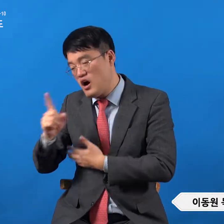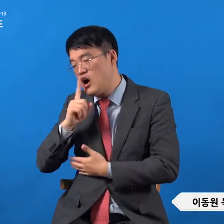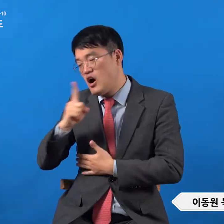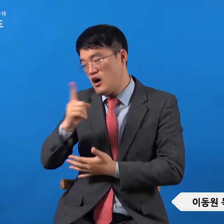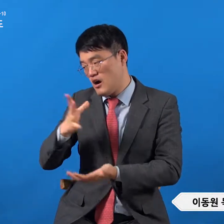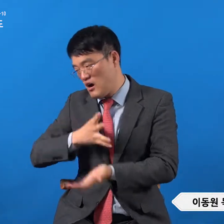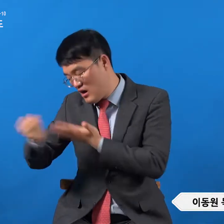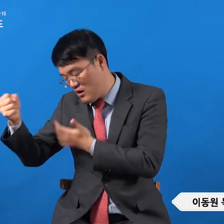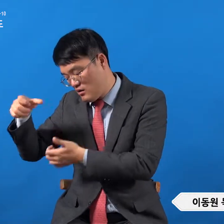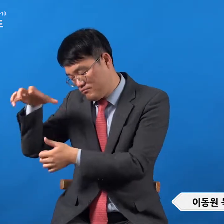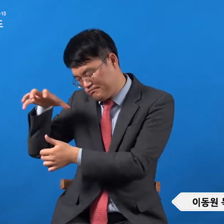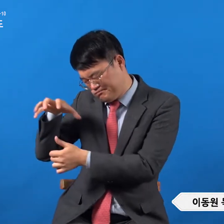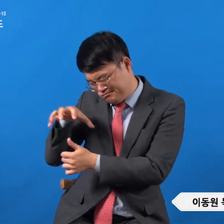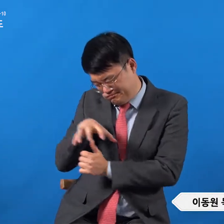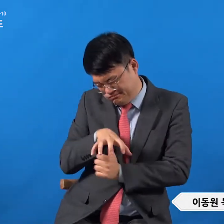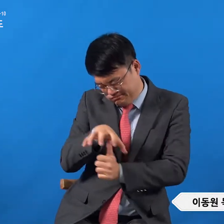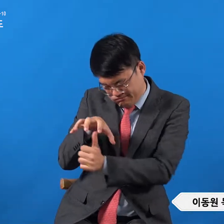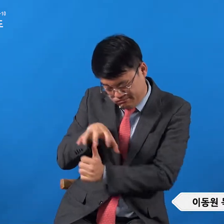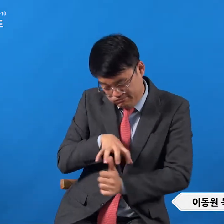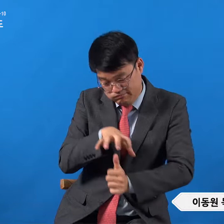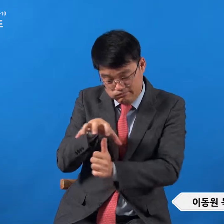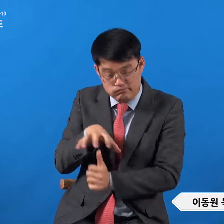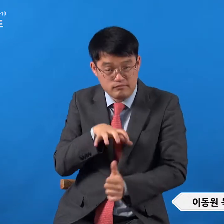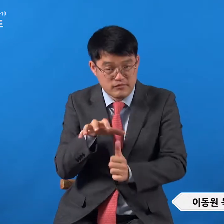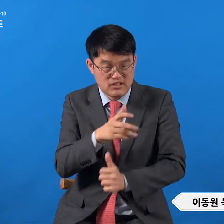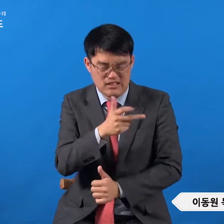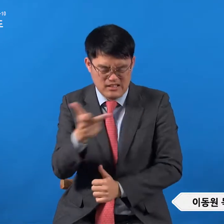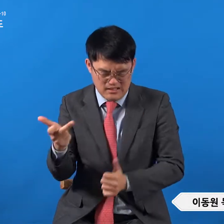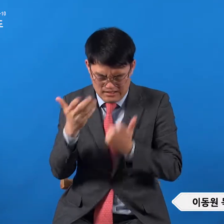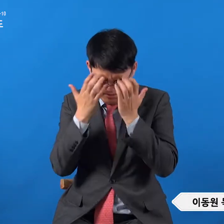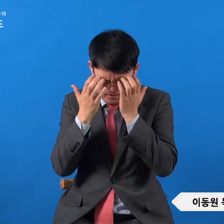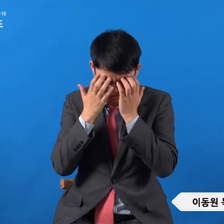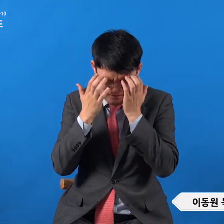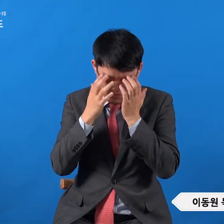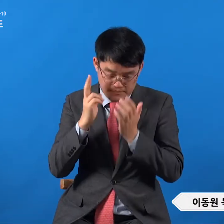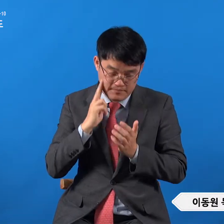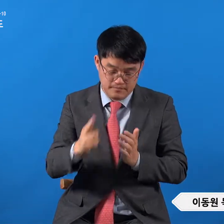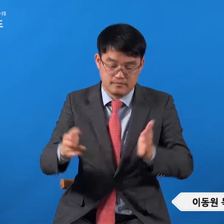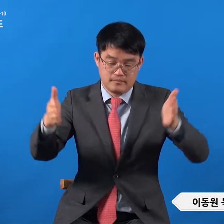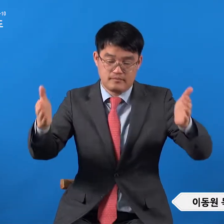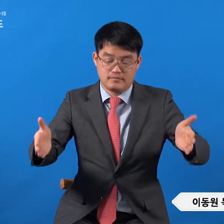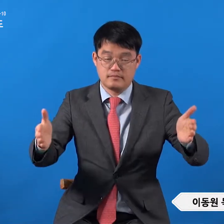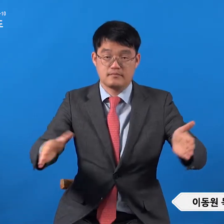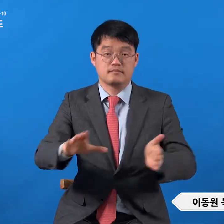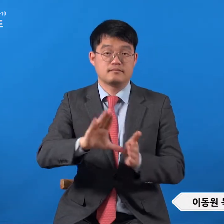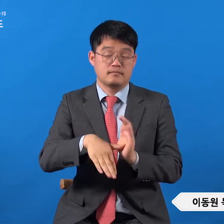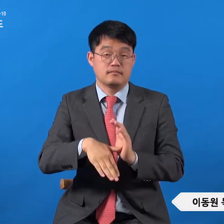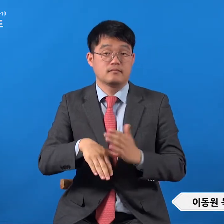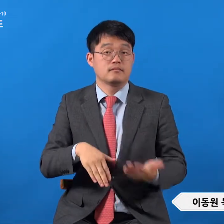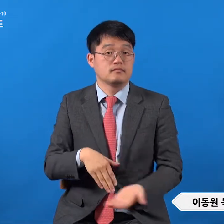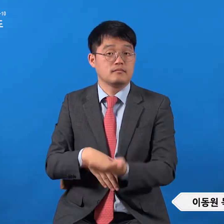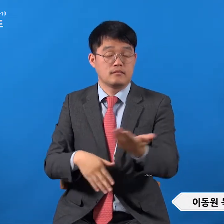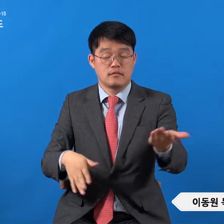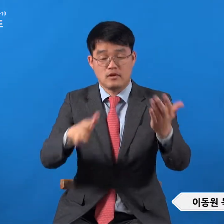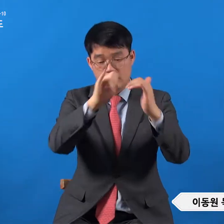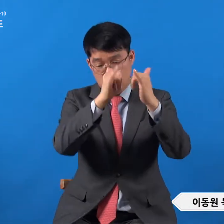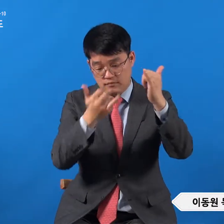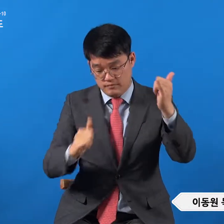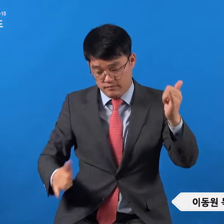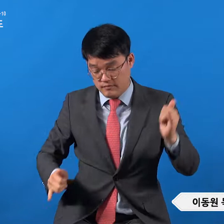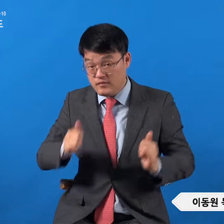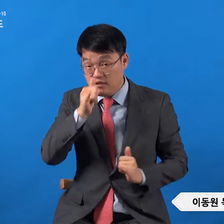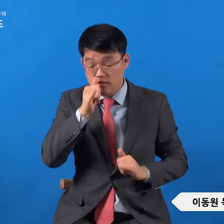잃어버리고 우리의 모든 것을 잃어버리는 큰 환난의 시간이었습니다. 그런데 역사의 역설이